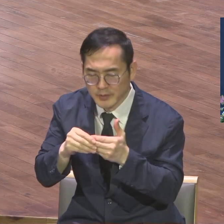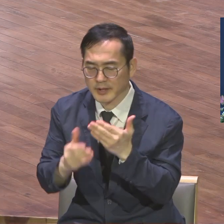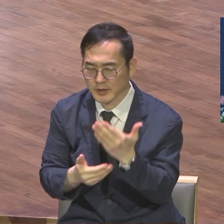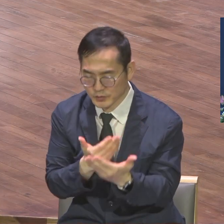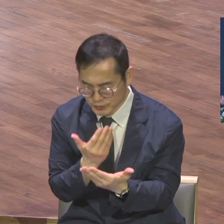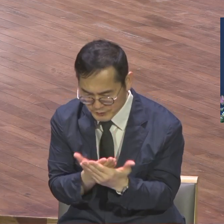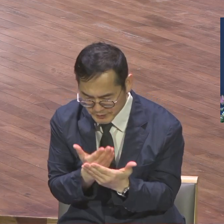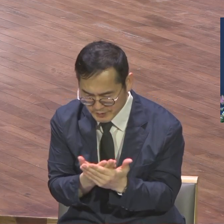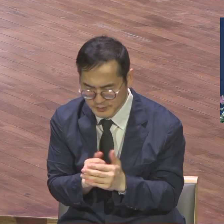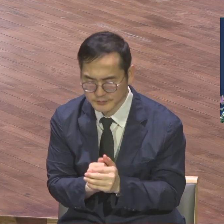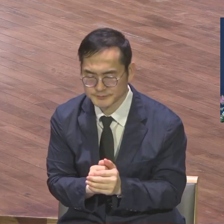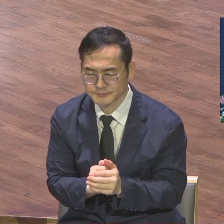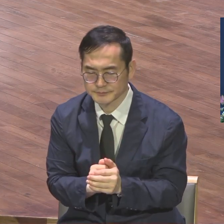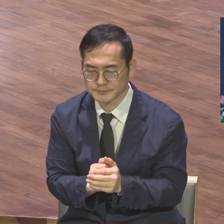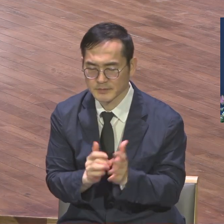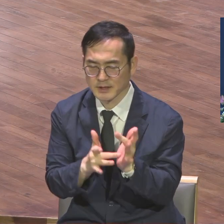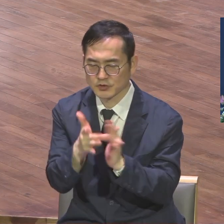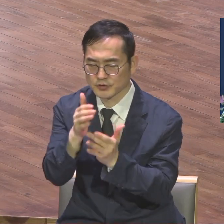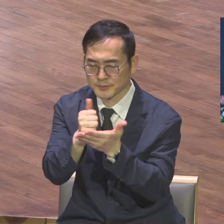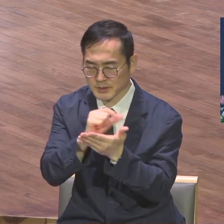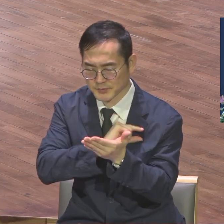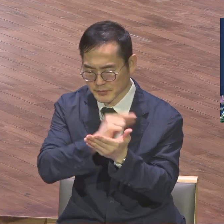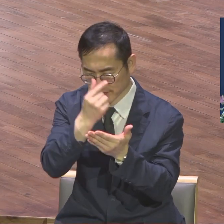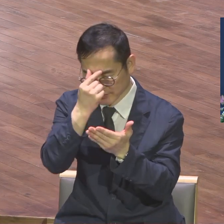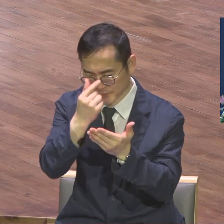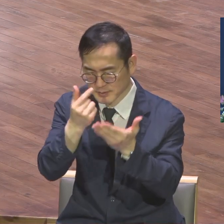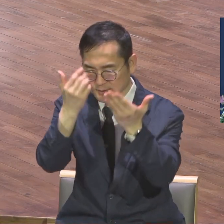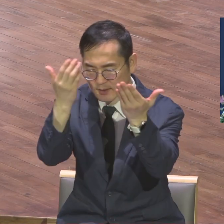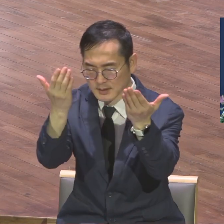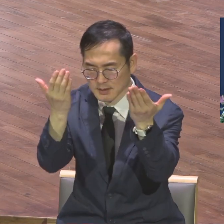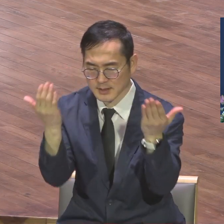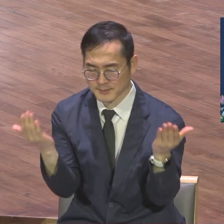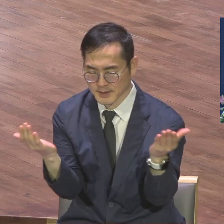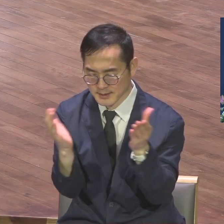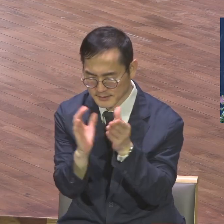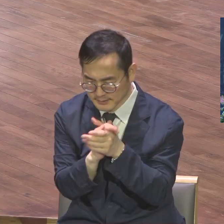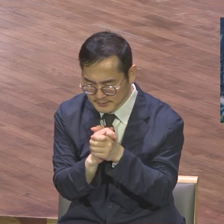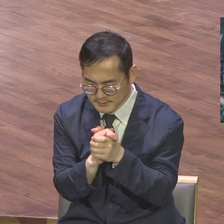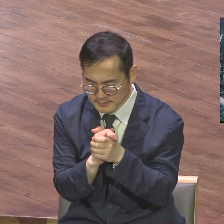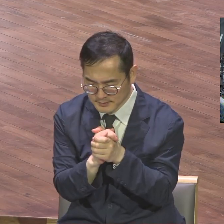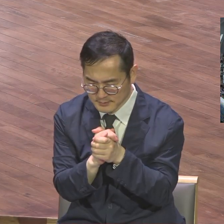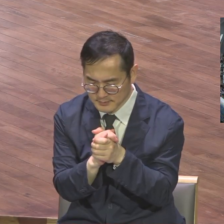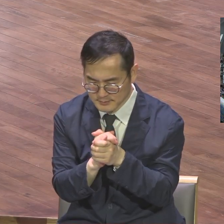되게 도와주옵소서. 예수 그리스도 받들어 기도합니다. 아멘.